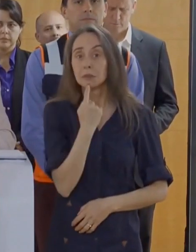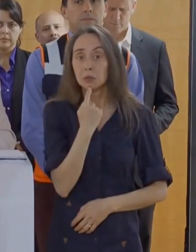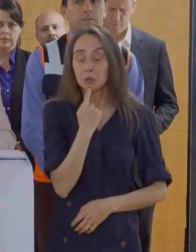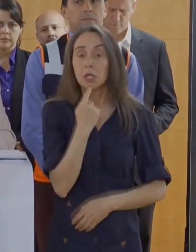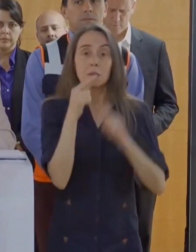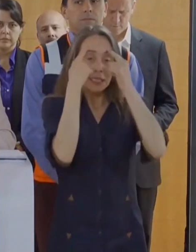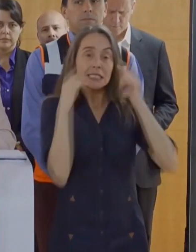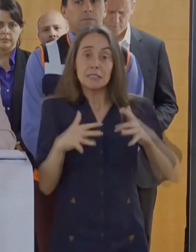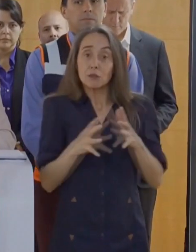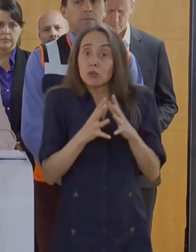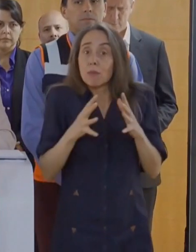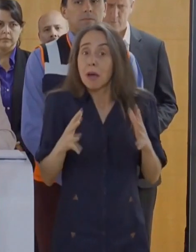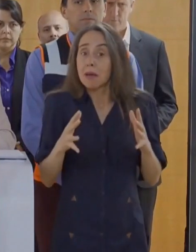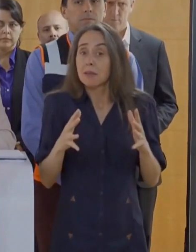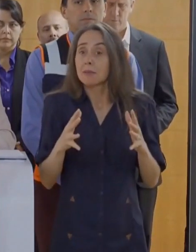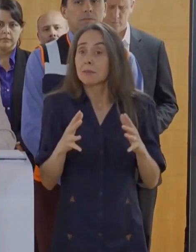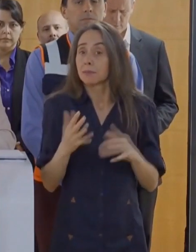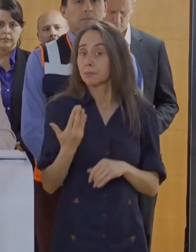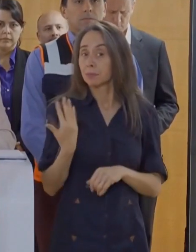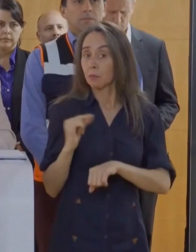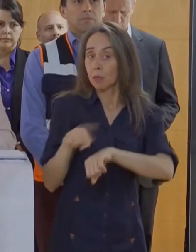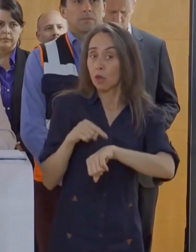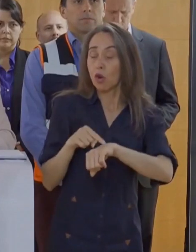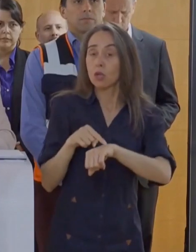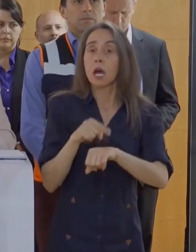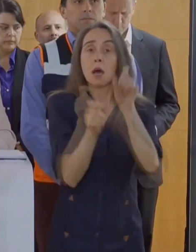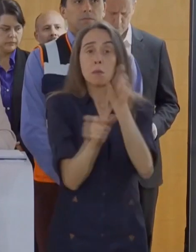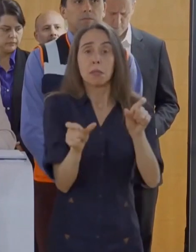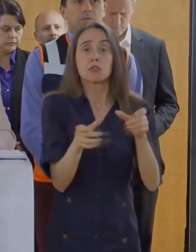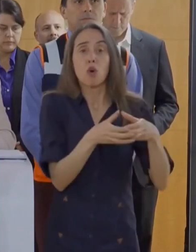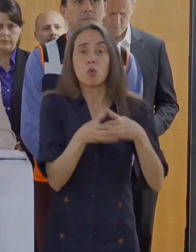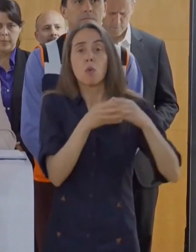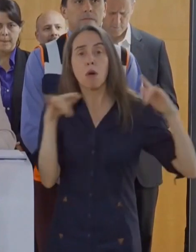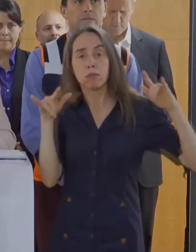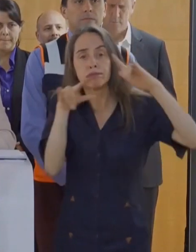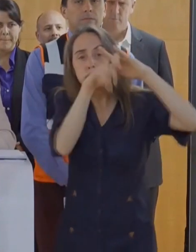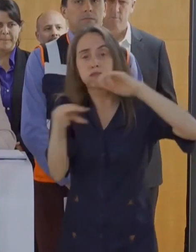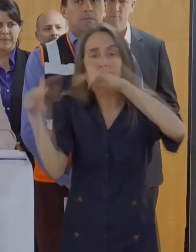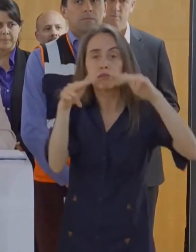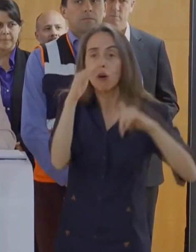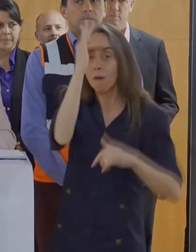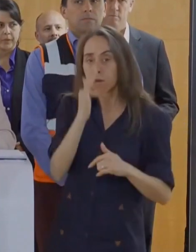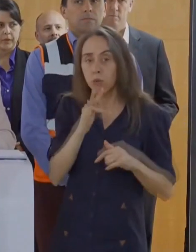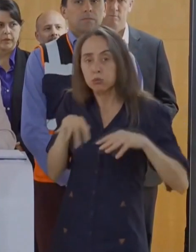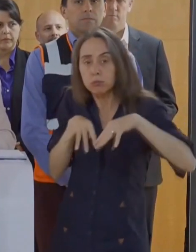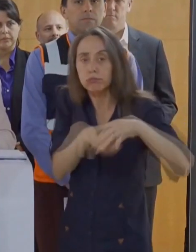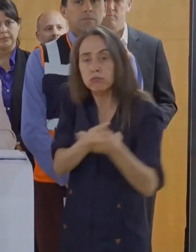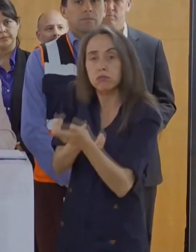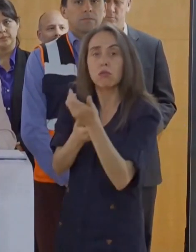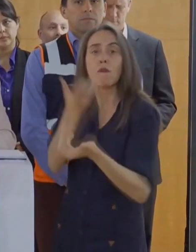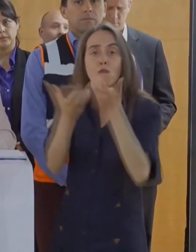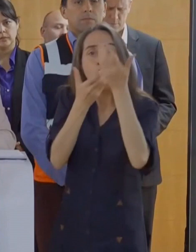y el esfuerzo mayor en estas horas de los grupos que están combatiendo el fuego, de los equipos municipales, los